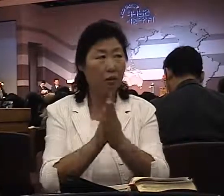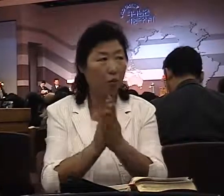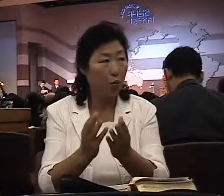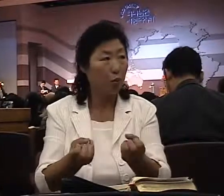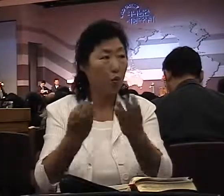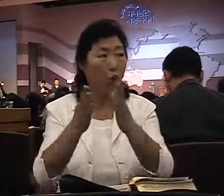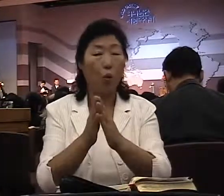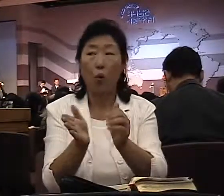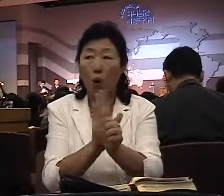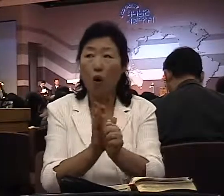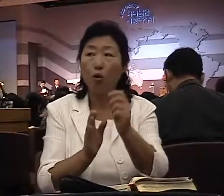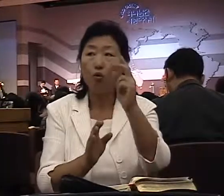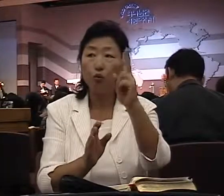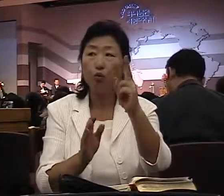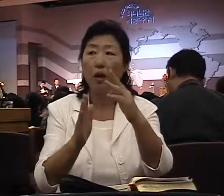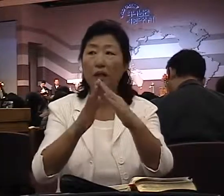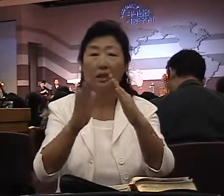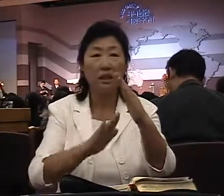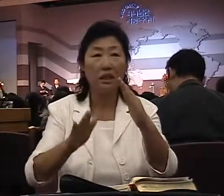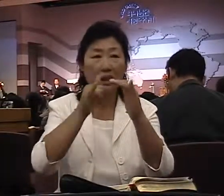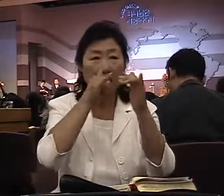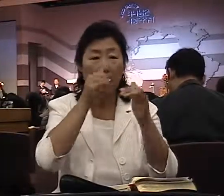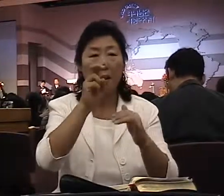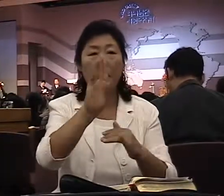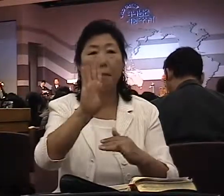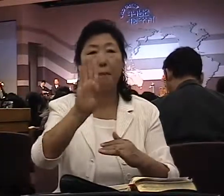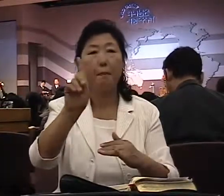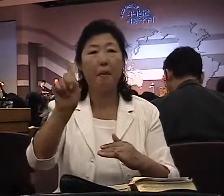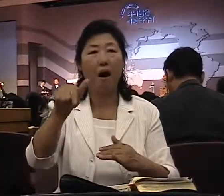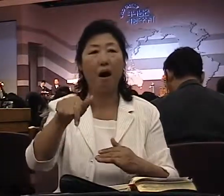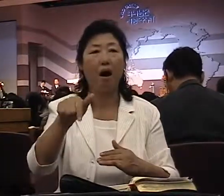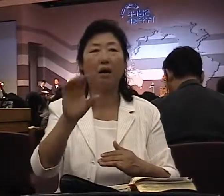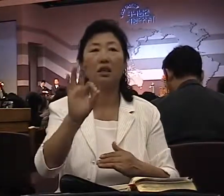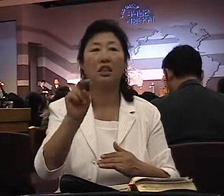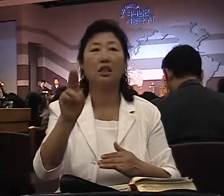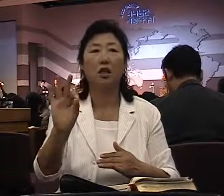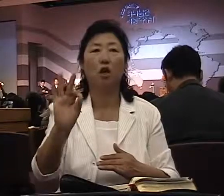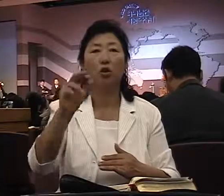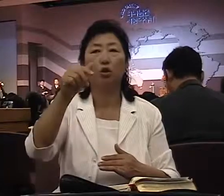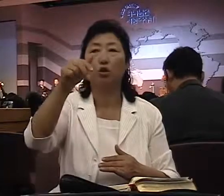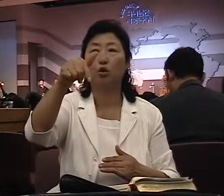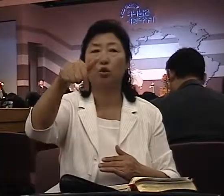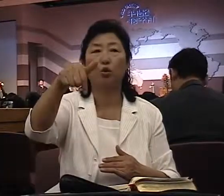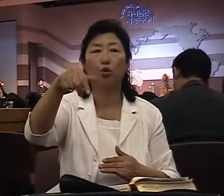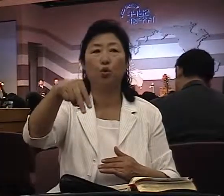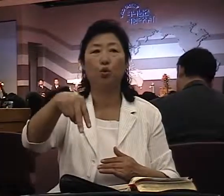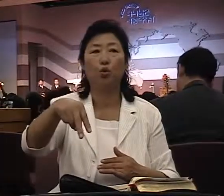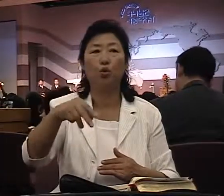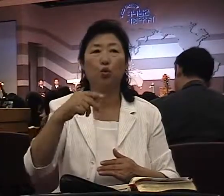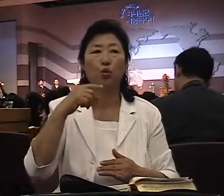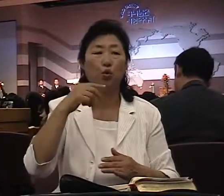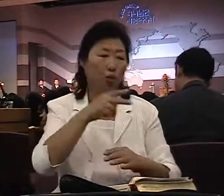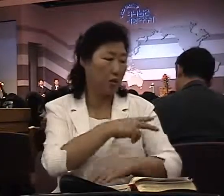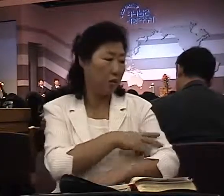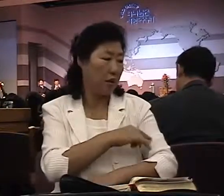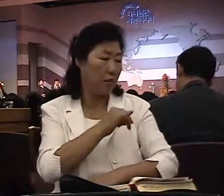두 가정이 있습니다. 박영규 집사님 아내 되시는 박미라 집사님 그리고 이정희 집사님의 부친 되시는